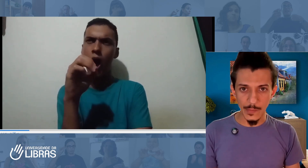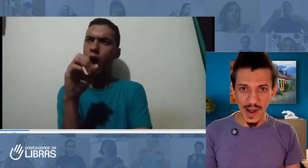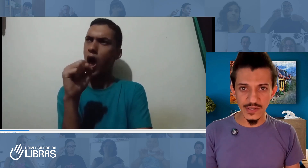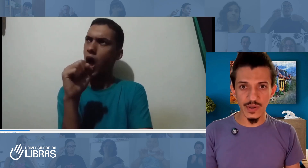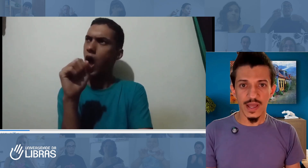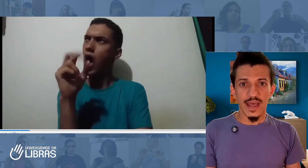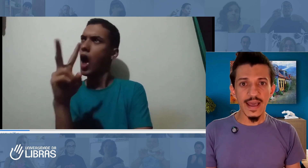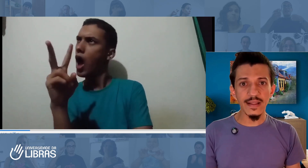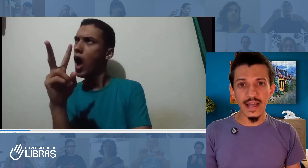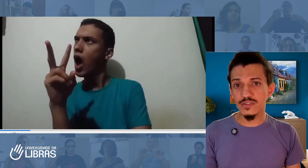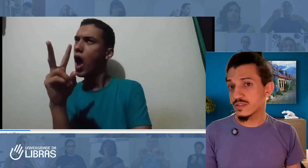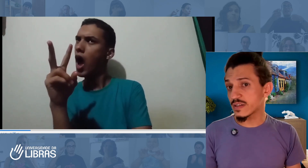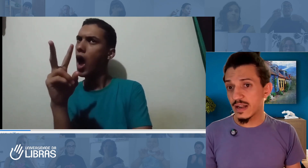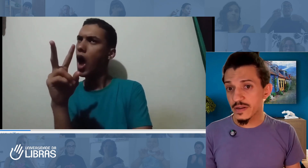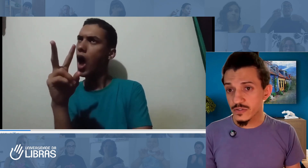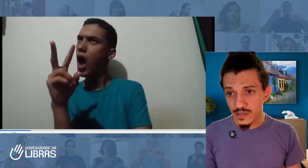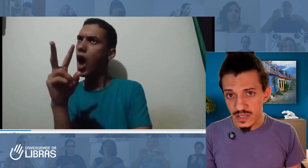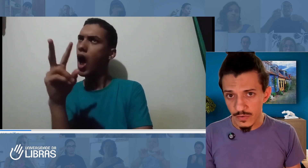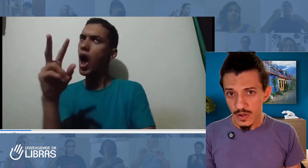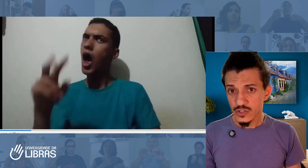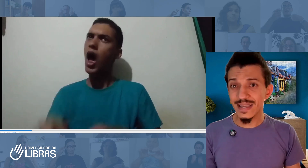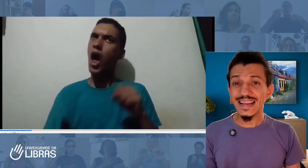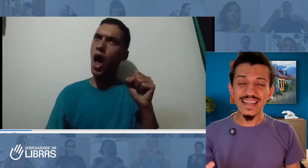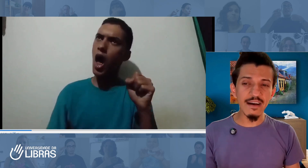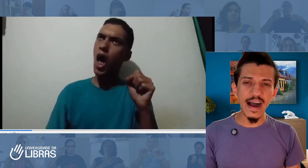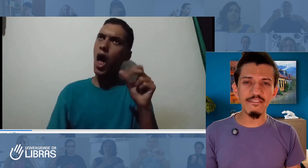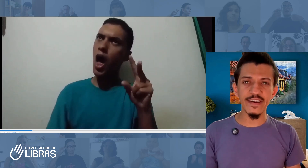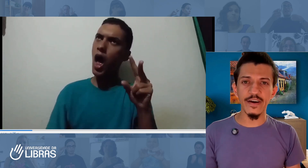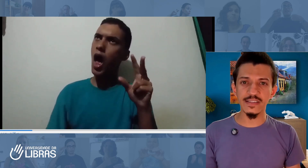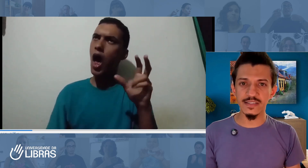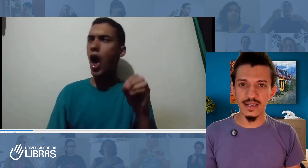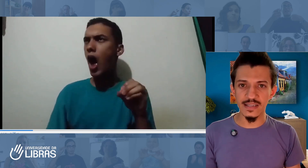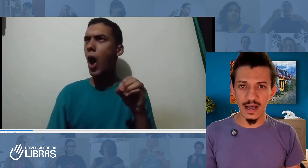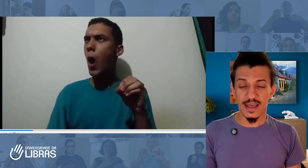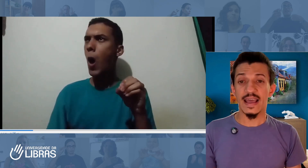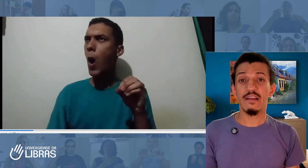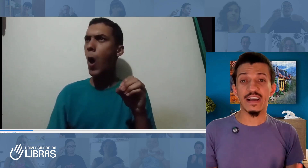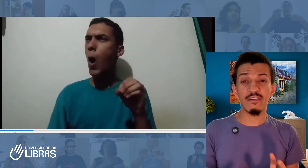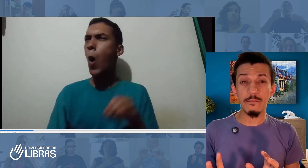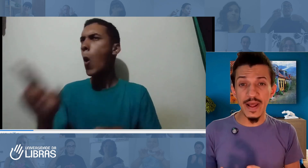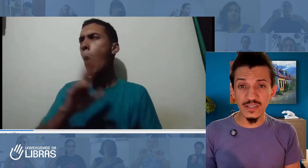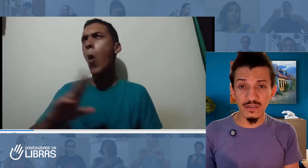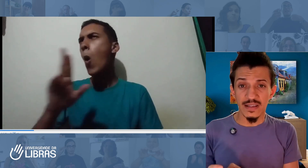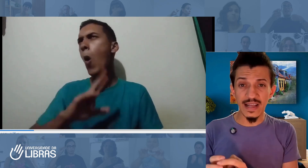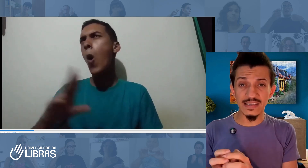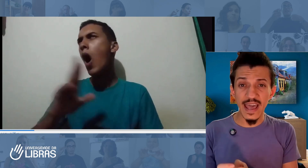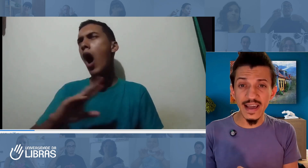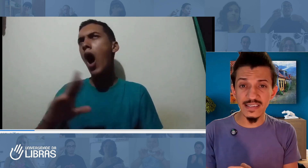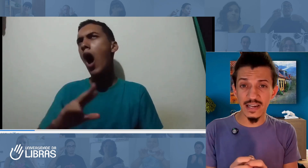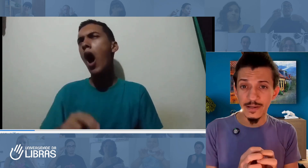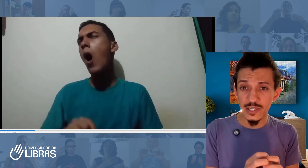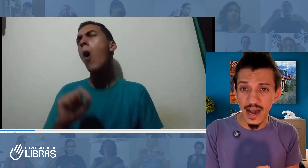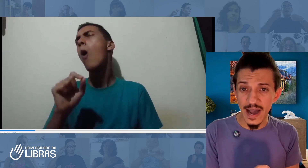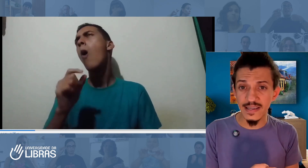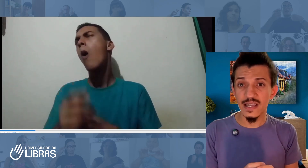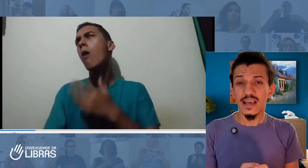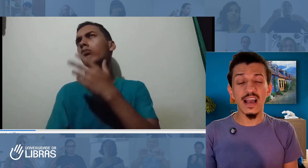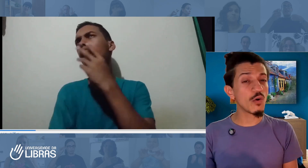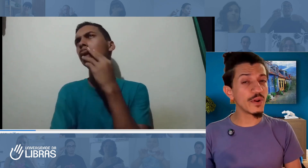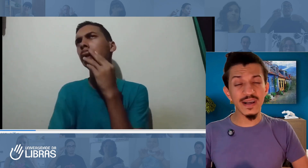passo, ele estava estudando a Libras sozinho, só que ele travava na hora de sinalizar. Ele ficava preso nas regras gramaticais e a comunicação